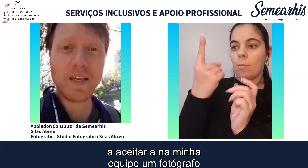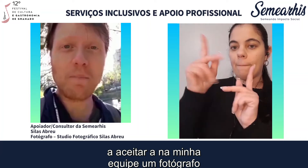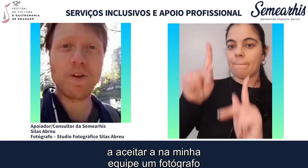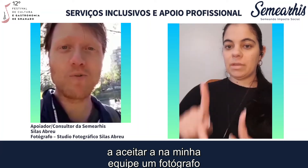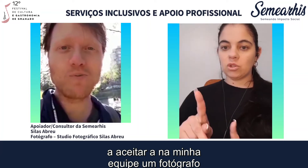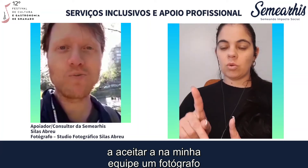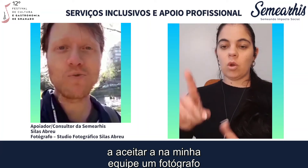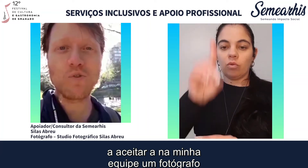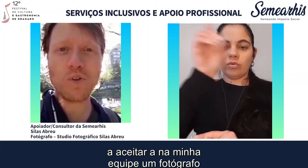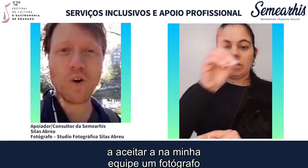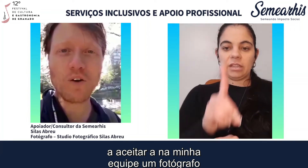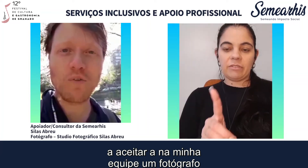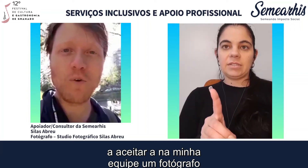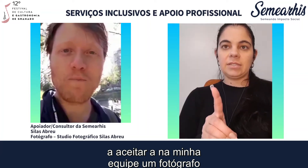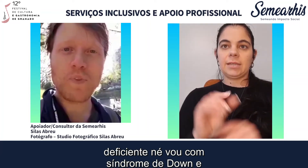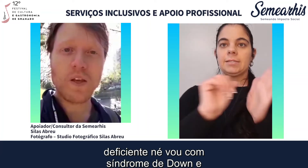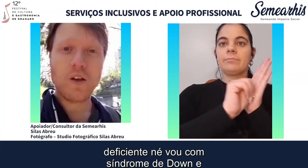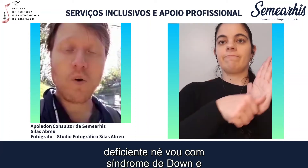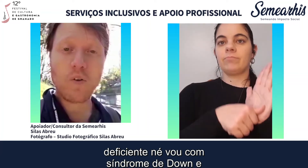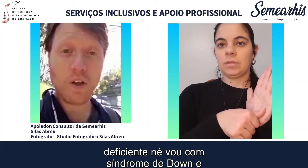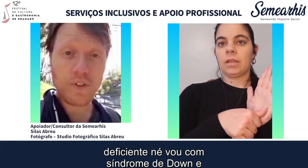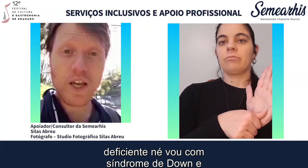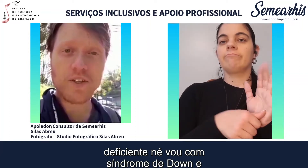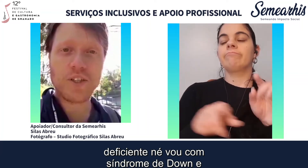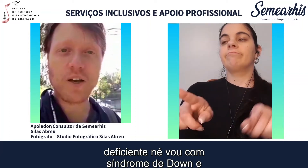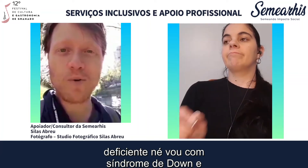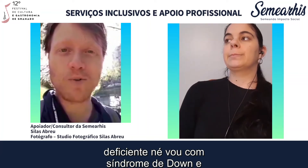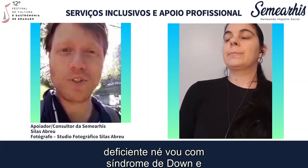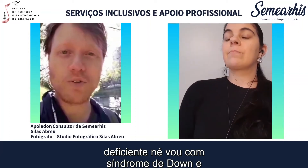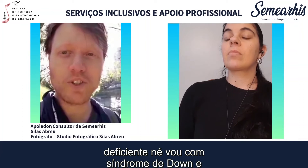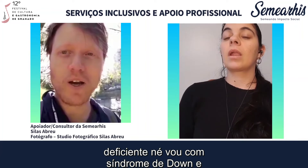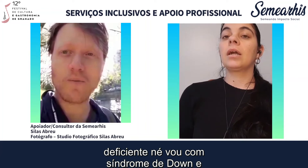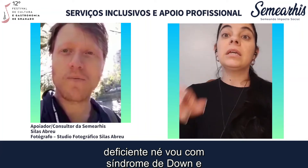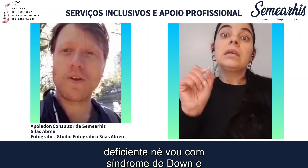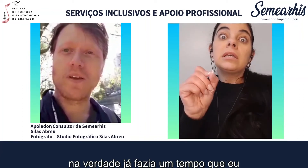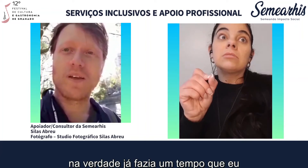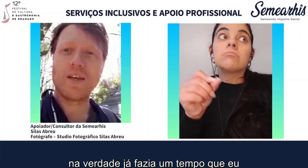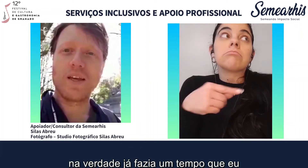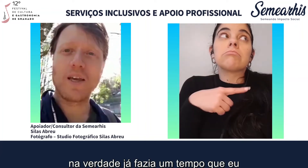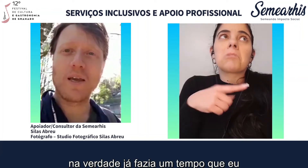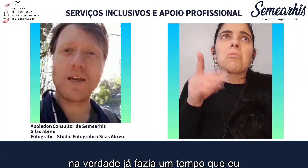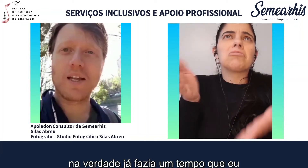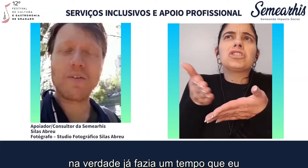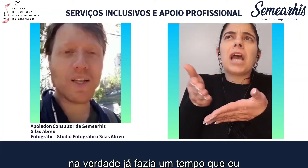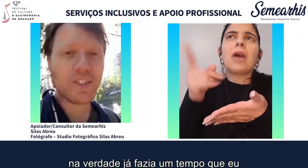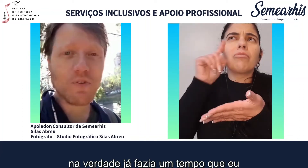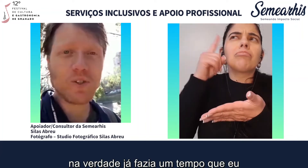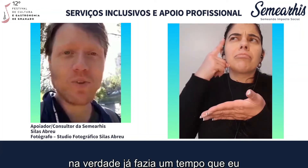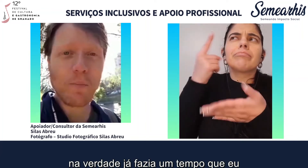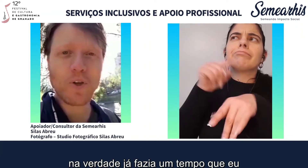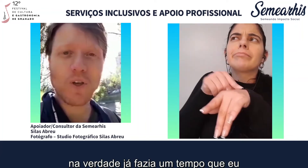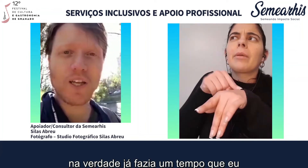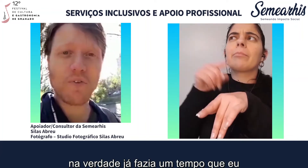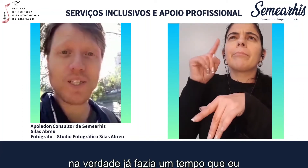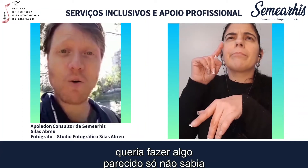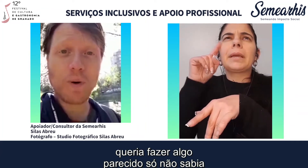minha equipe um fotógrafo deficiente, né, com síndrome de Down. E na verdade já fazia um